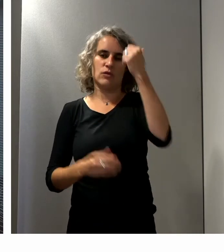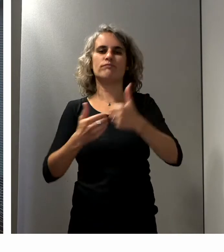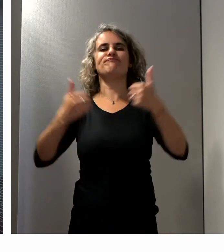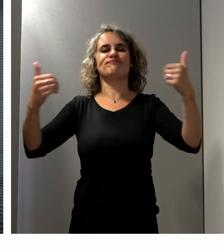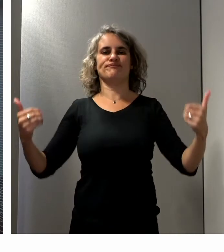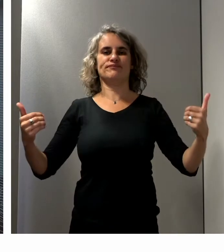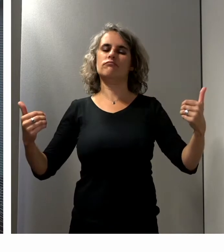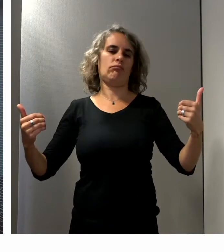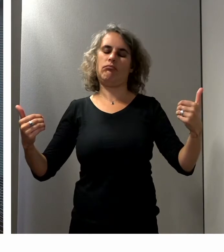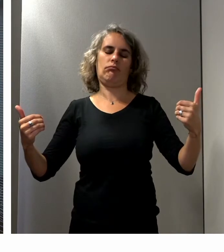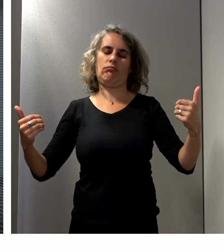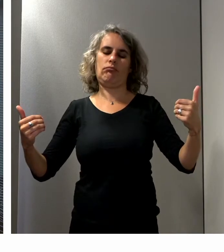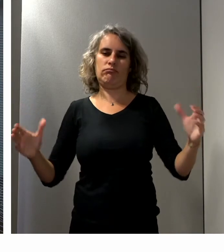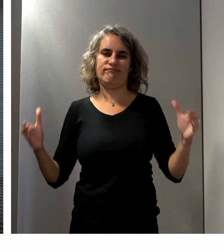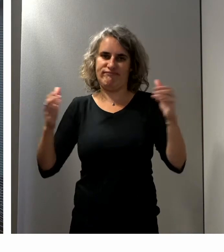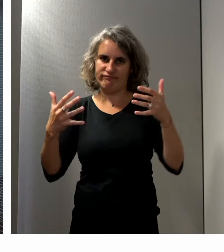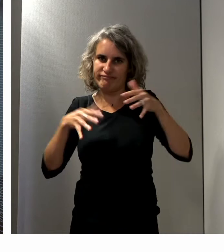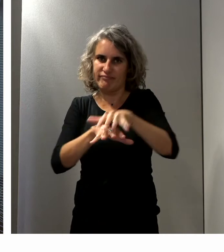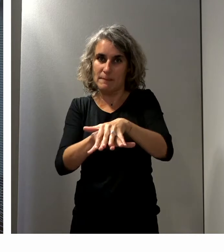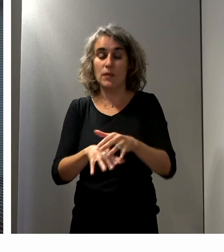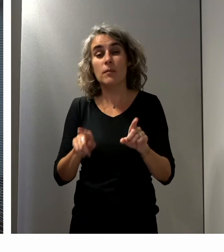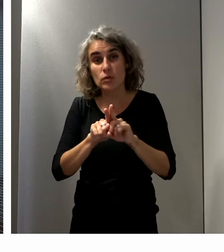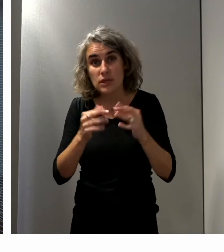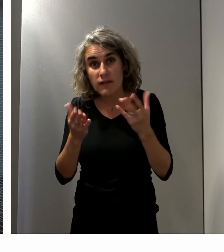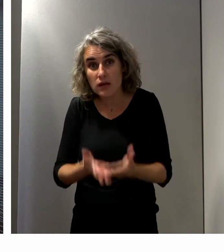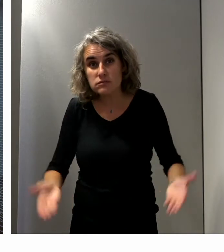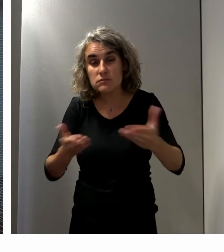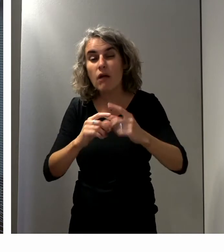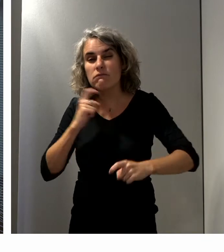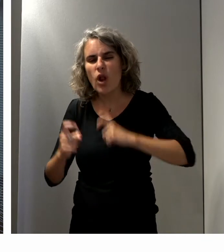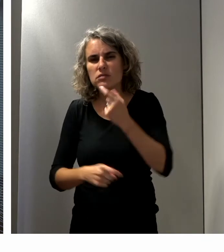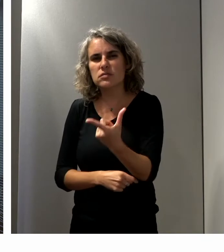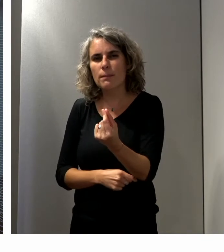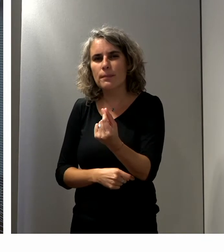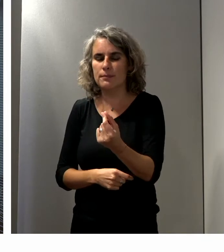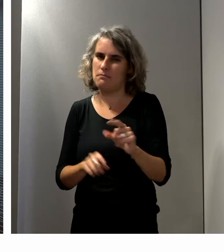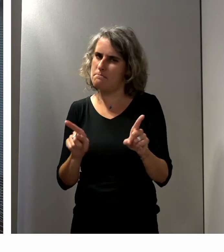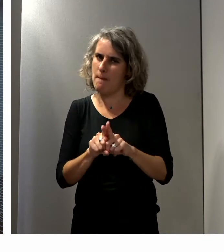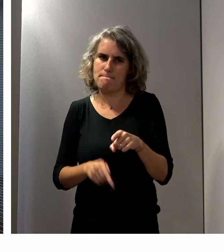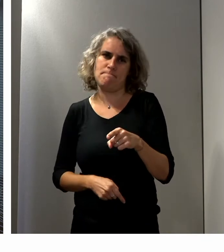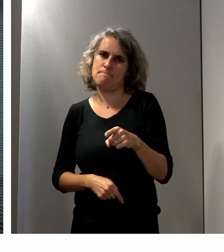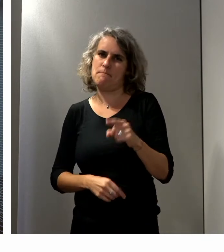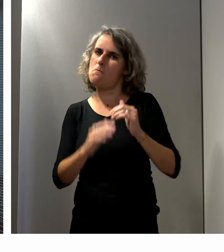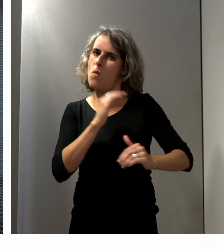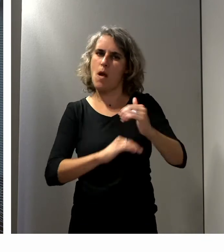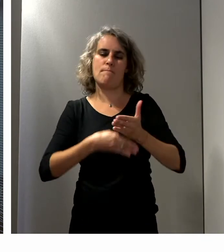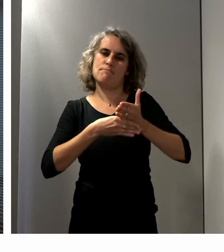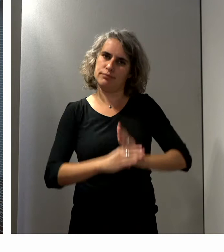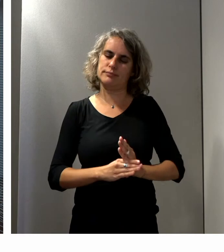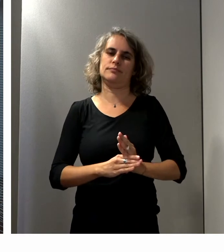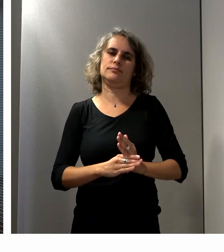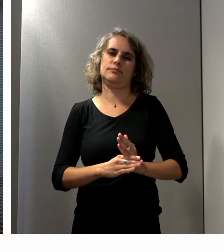garçons de l'autre. C'est exactement la même chose. Et dans le cadre aussi des violences conjugales, il y a tout un programme aussi